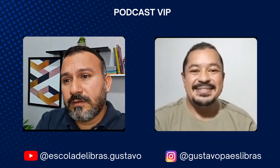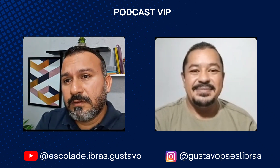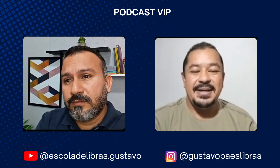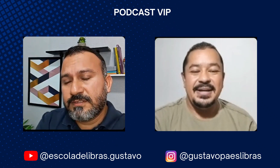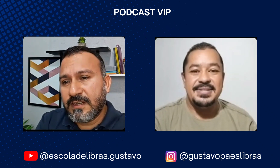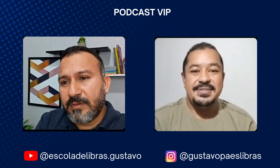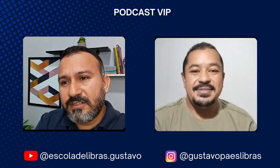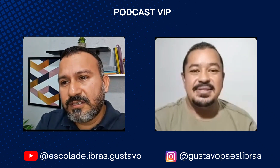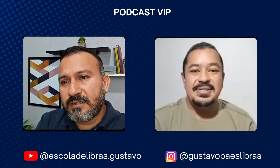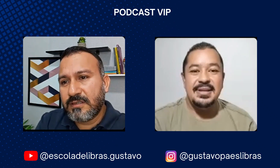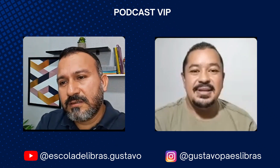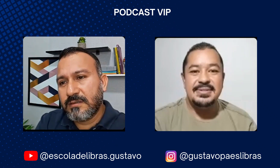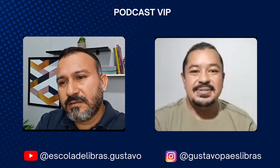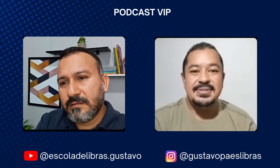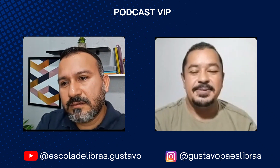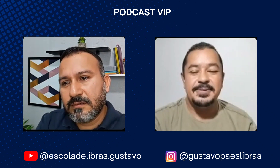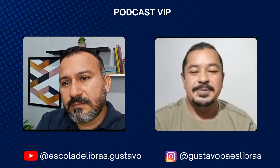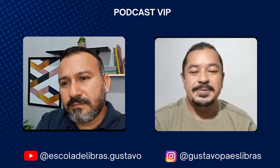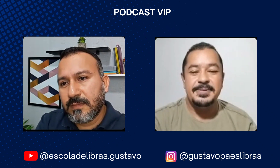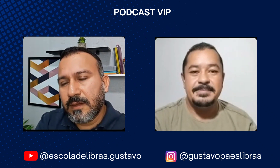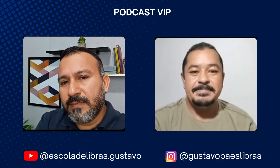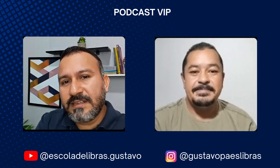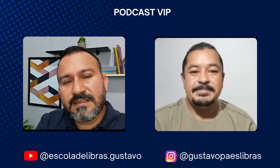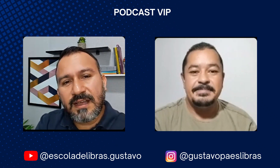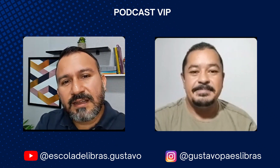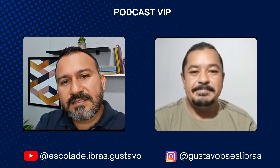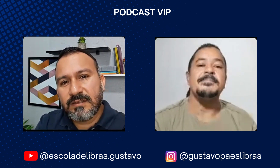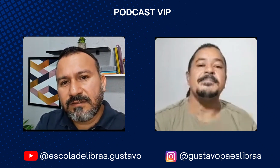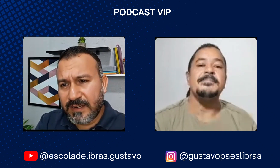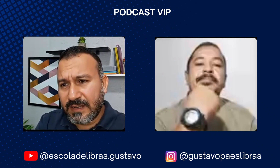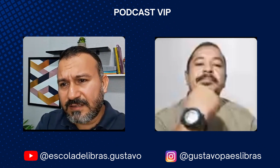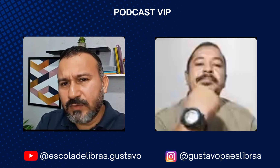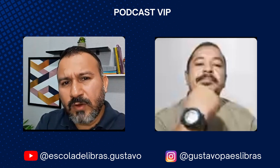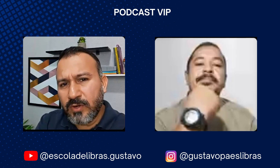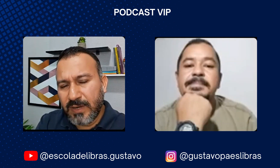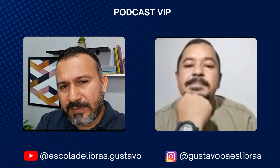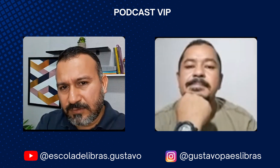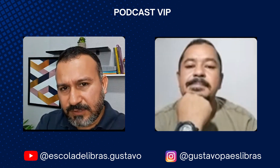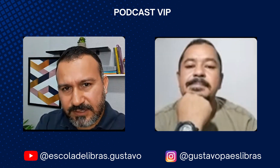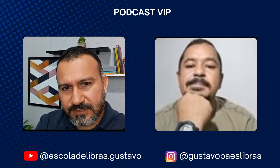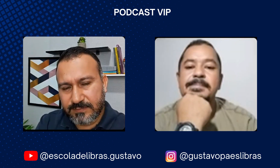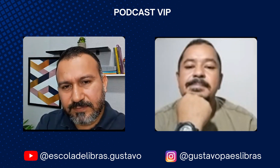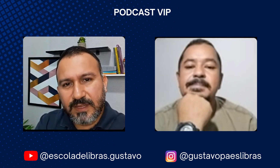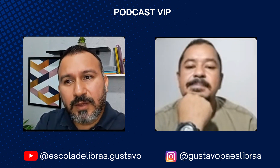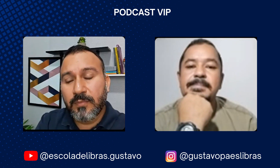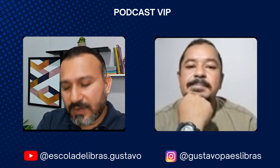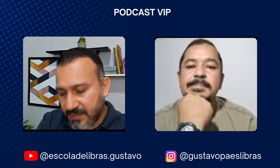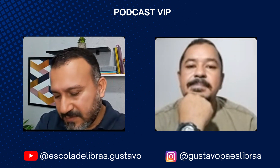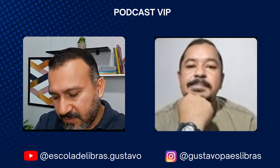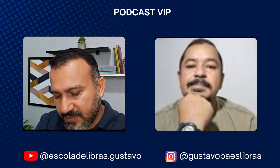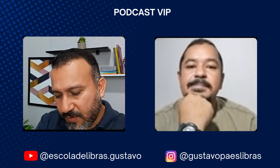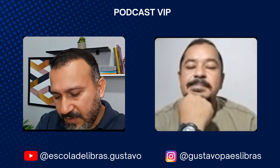Bom, você lembra de. variações de sinais. Mas assim, a questão da variação não é um problema tão grande.